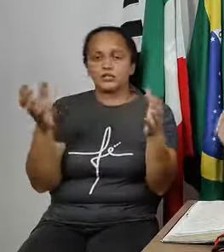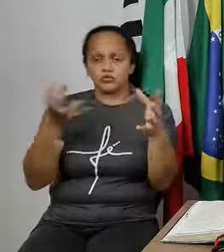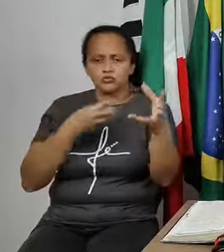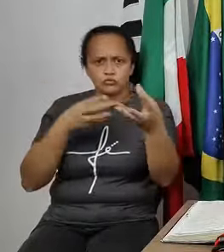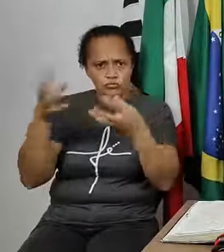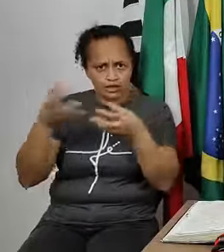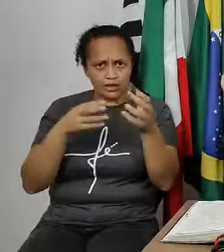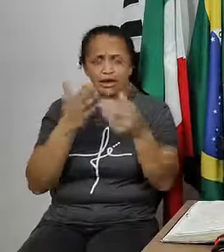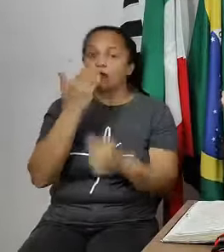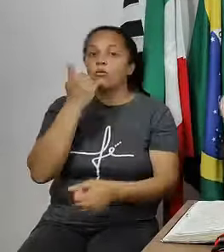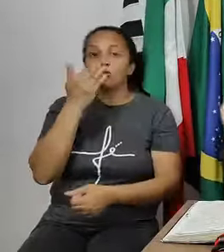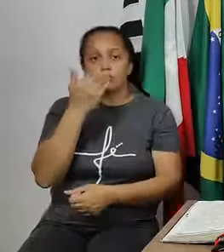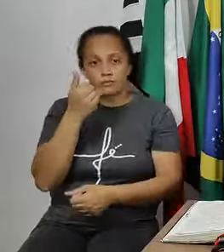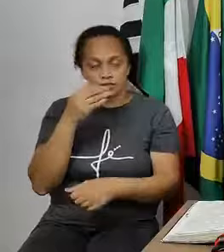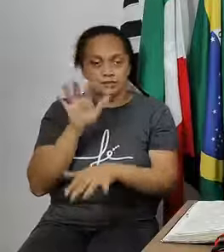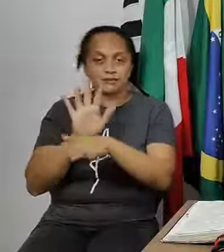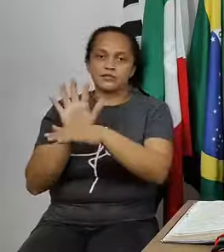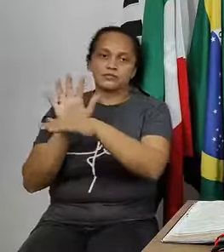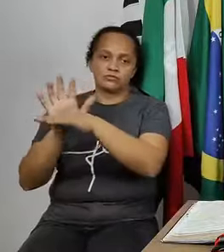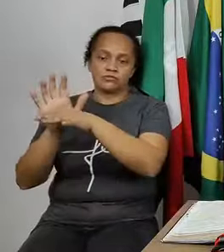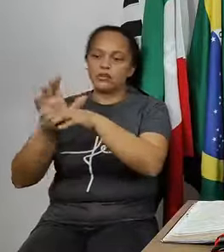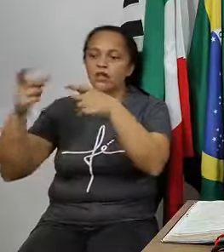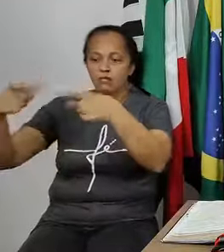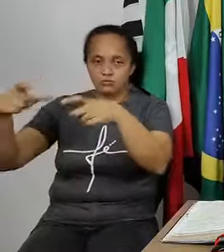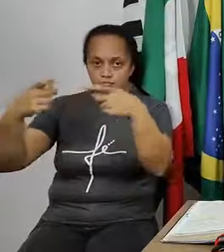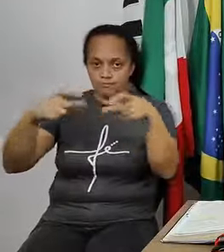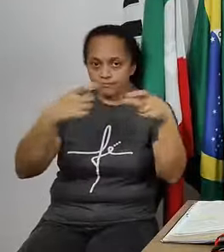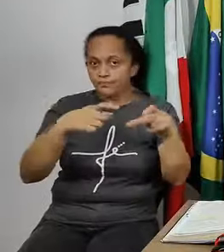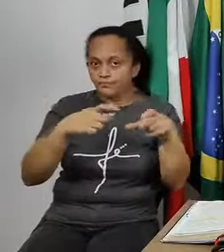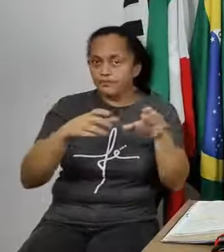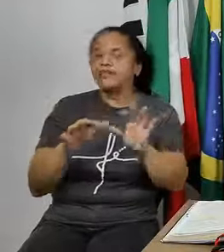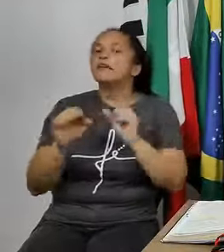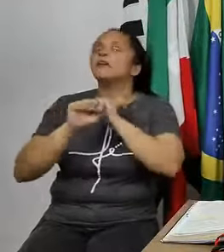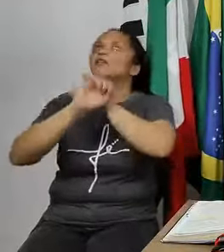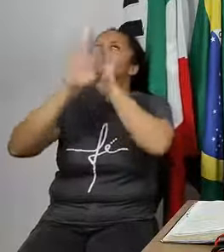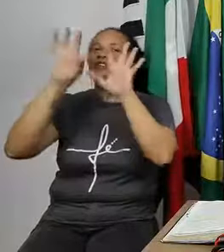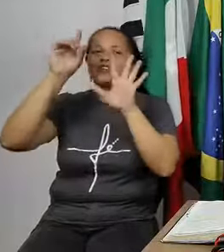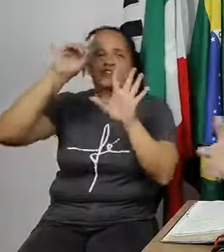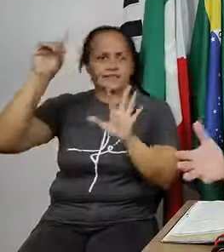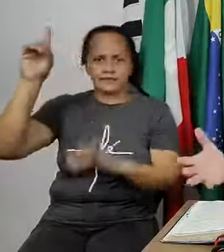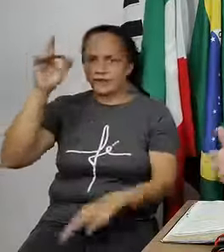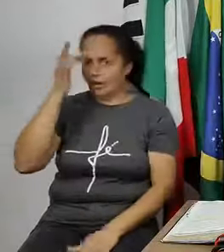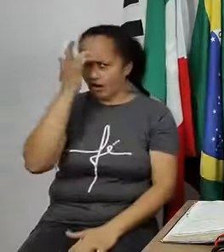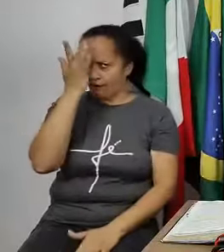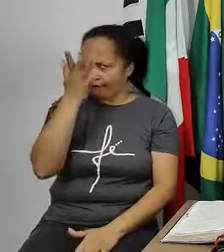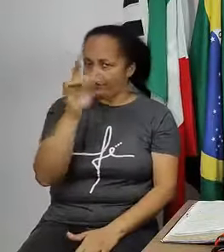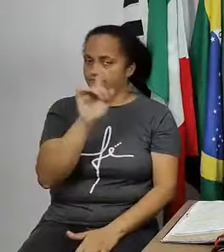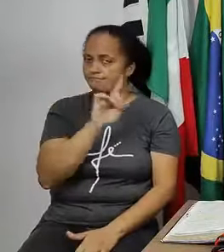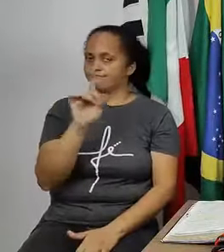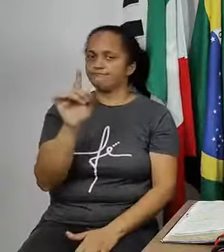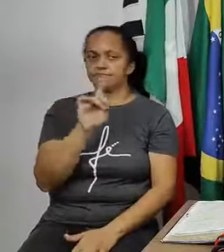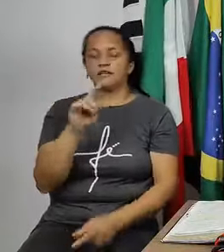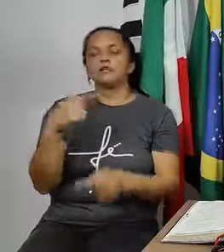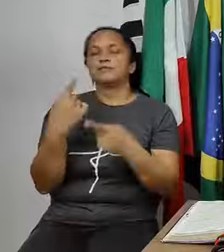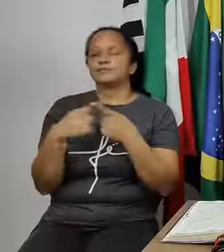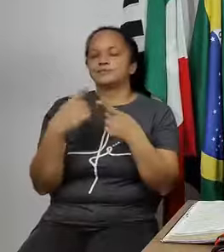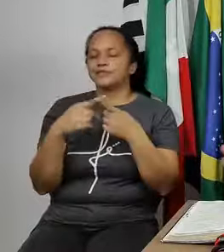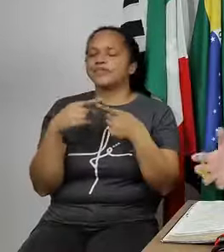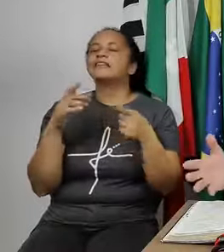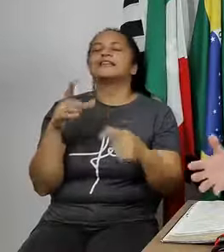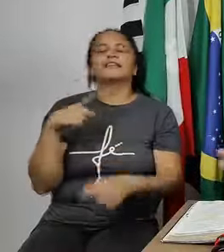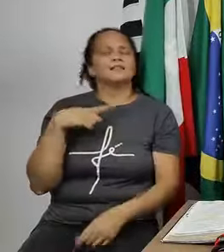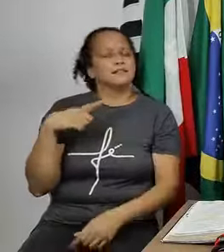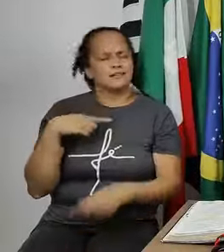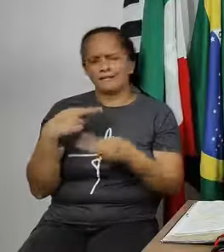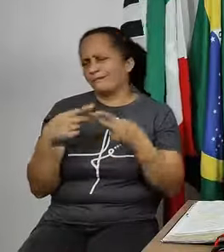social, glória a Deus, né? Não está fácil, porque nós estamos no meio da pandemia. Muita